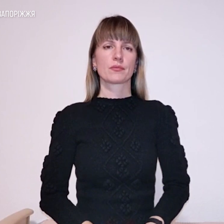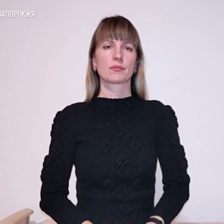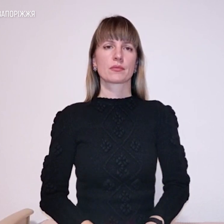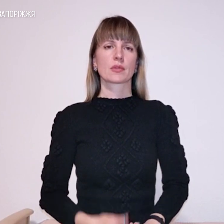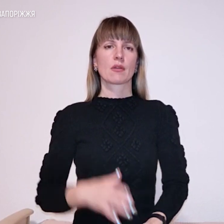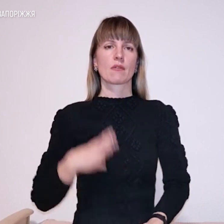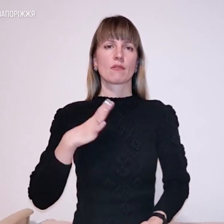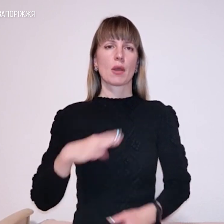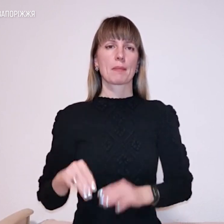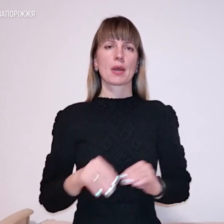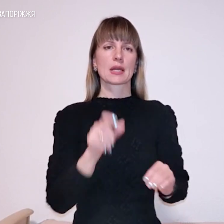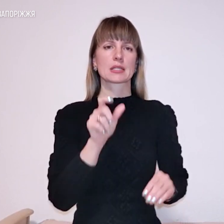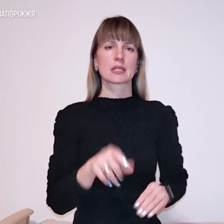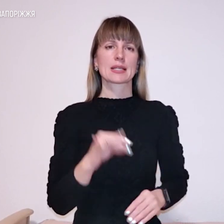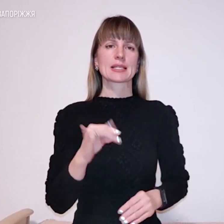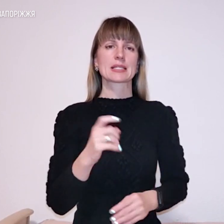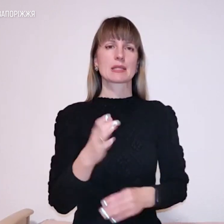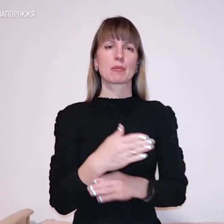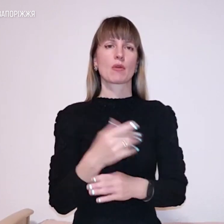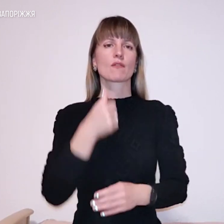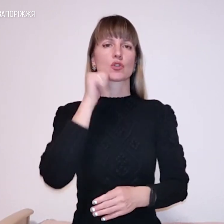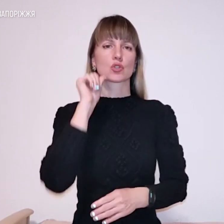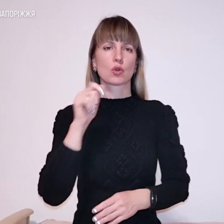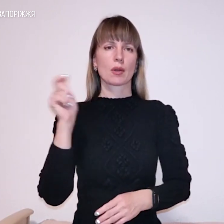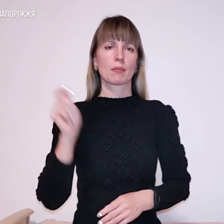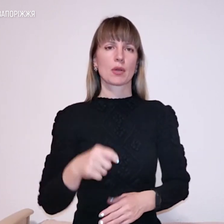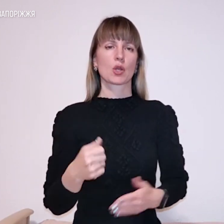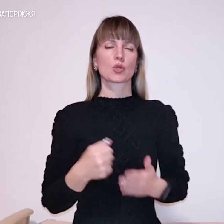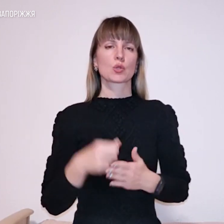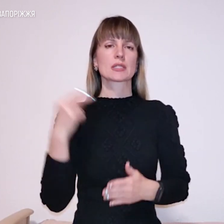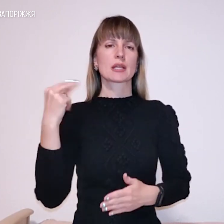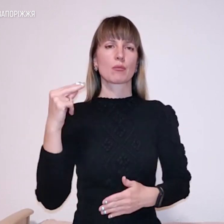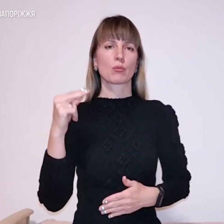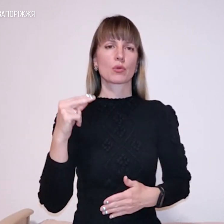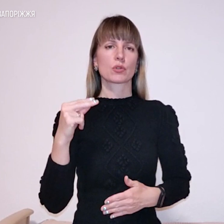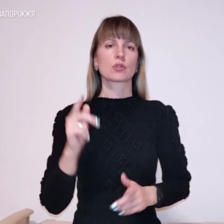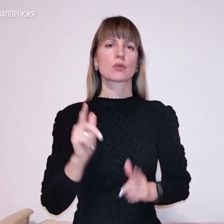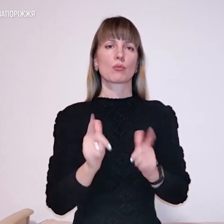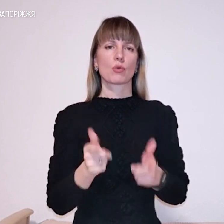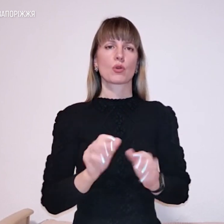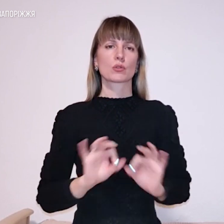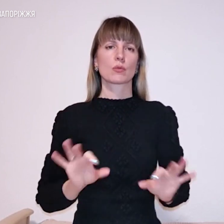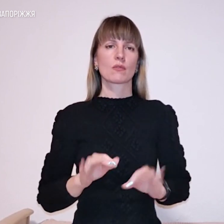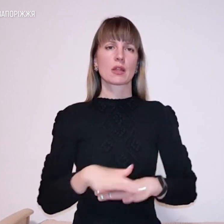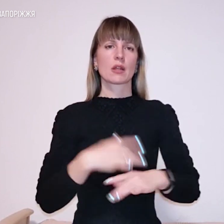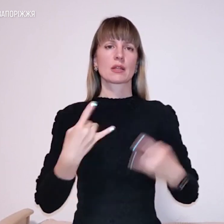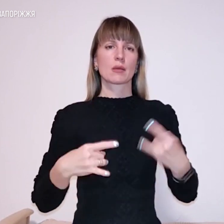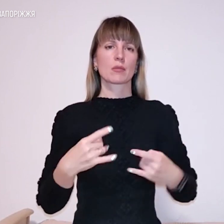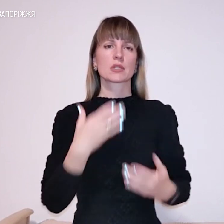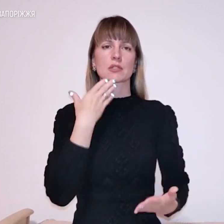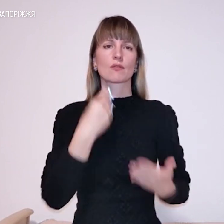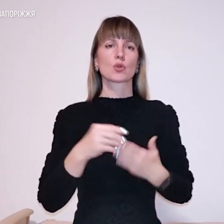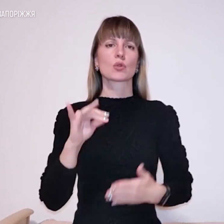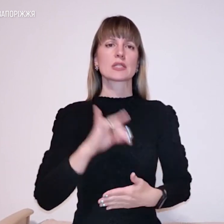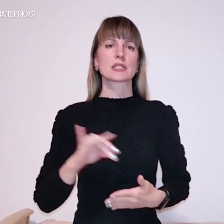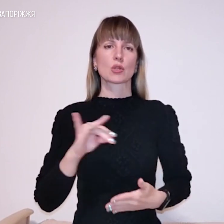Вимушена переселенка з Маріуполя, яка вчора приїхала до Запоріжжя, погодилася розповісти Суспільному свою історію. Каже,